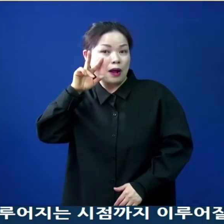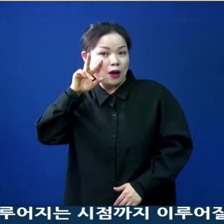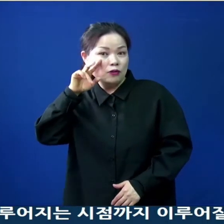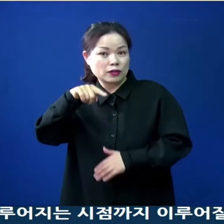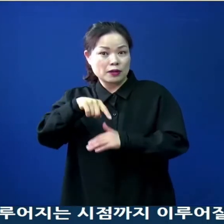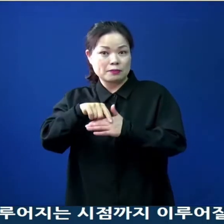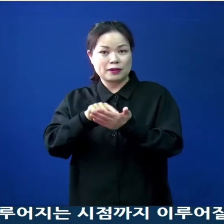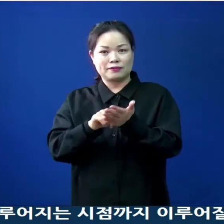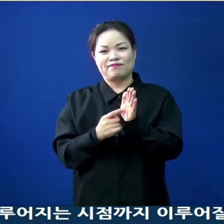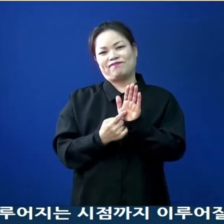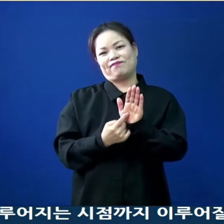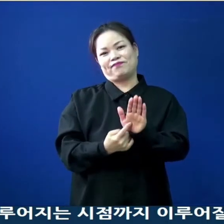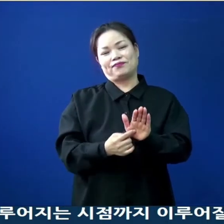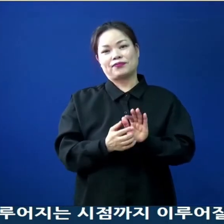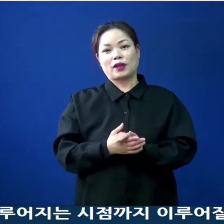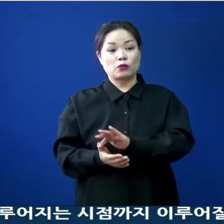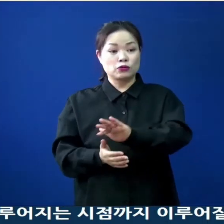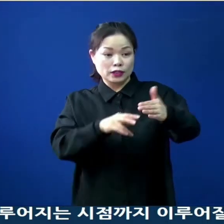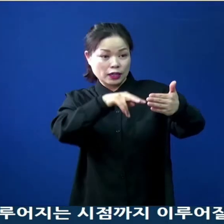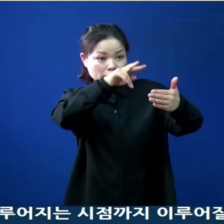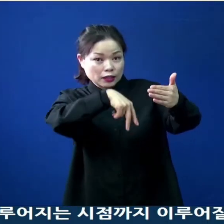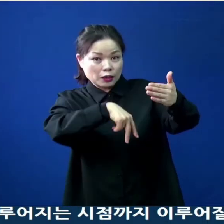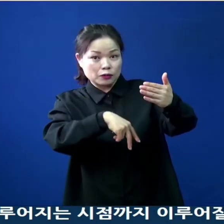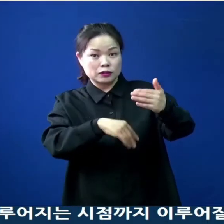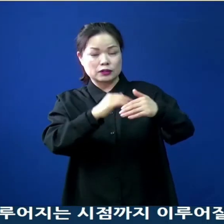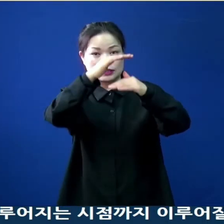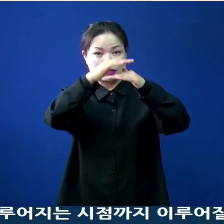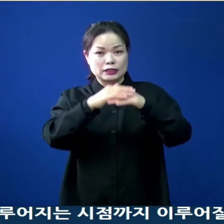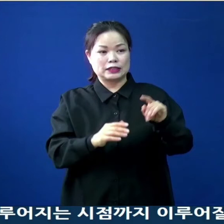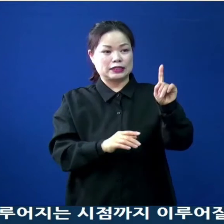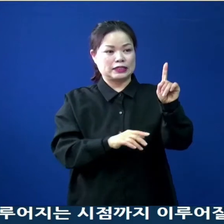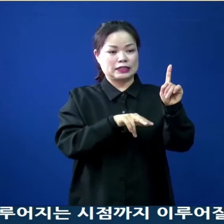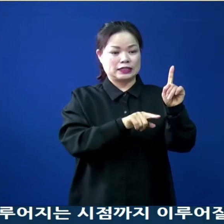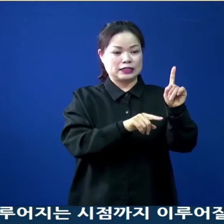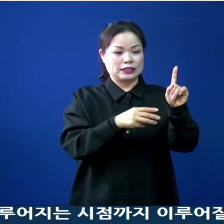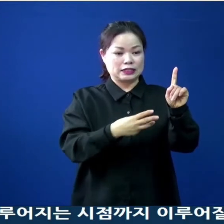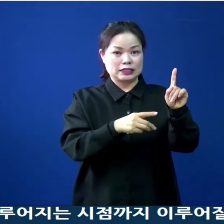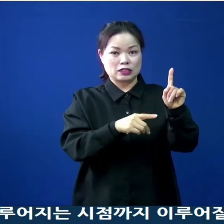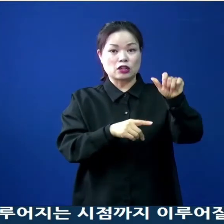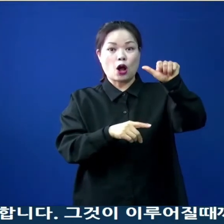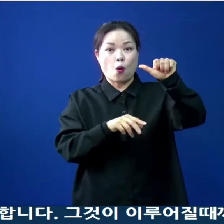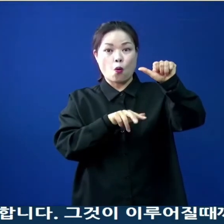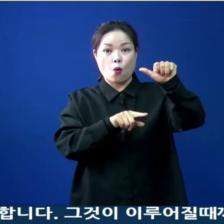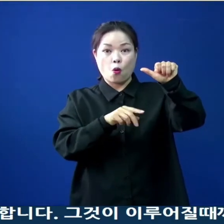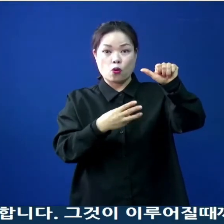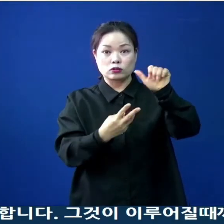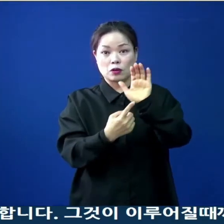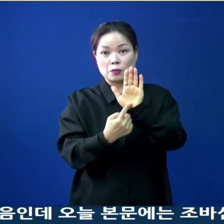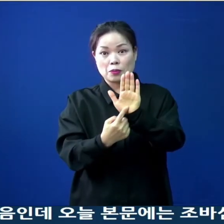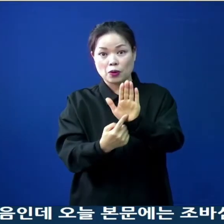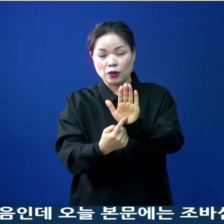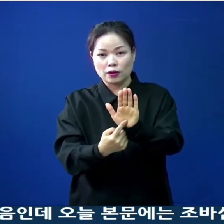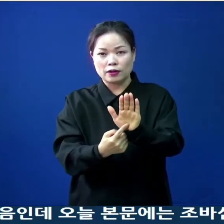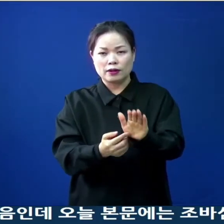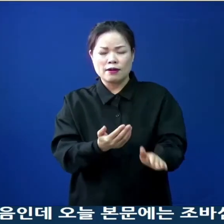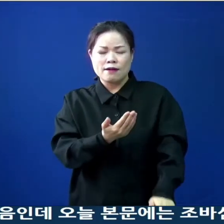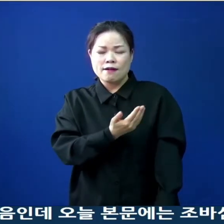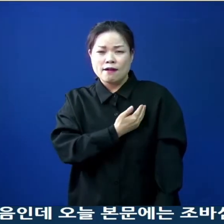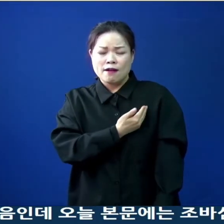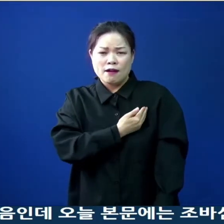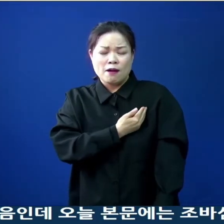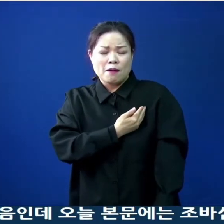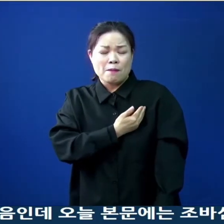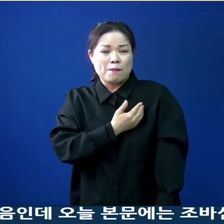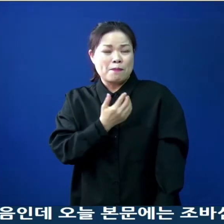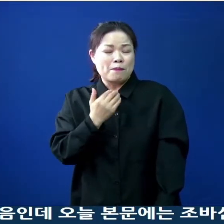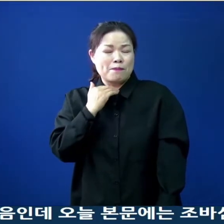등장하고 있습니다. 우리가 읽었던 본문 1절과 5절을 보면 이런 표현이 등장하는데요, 참다